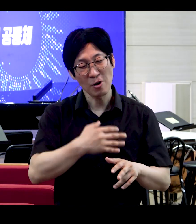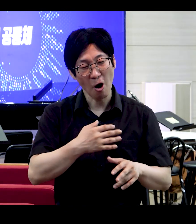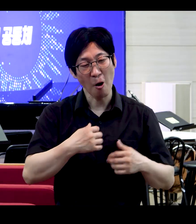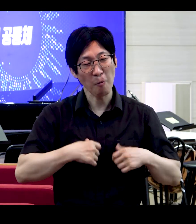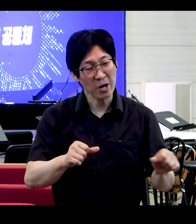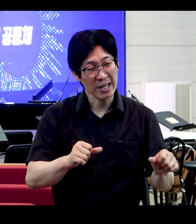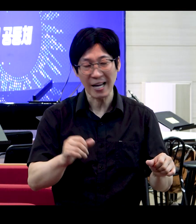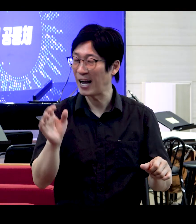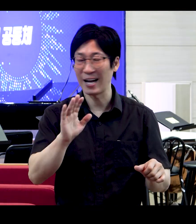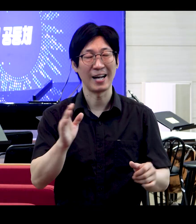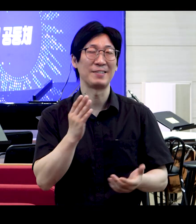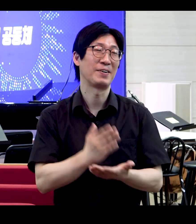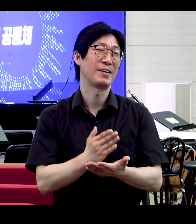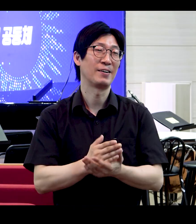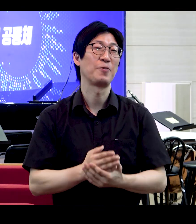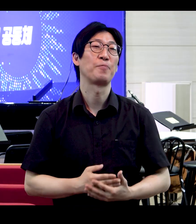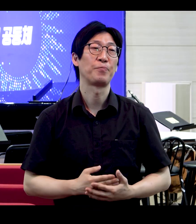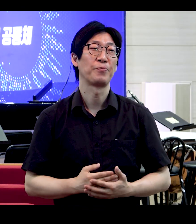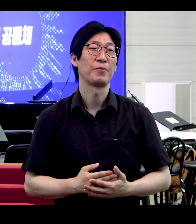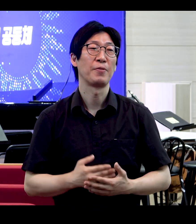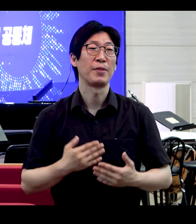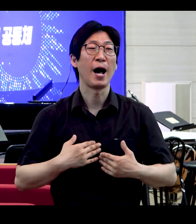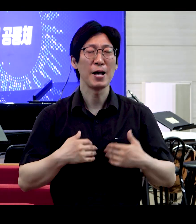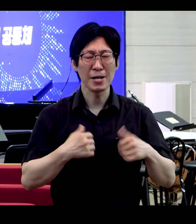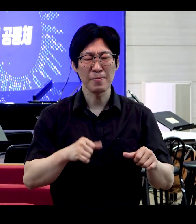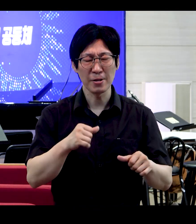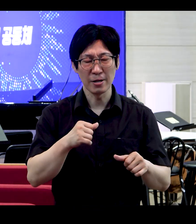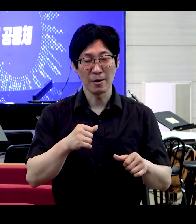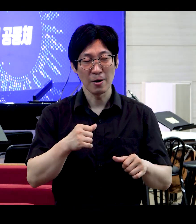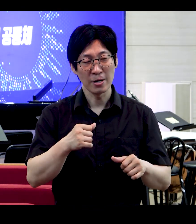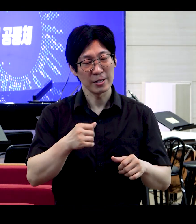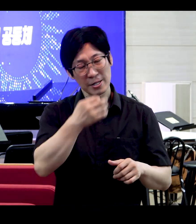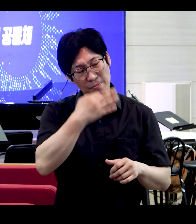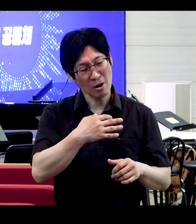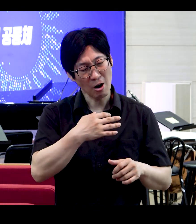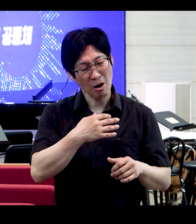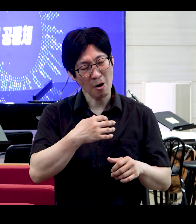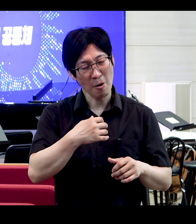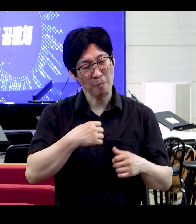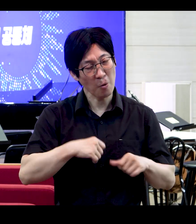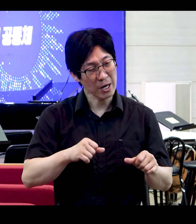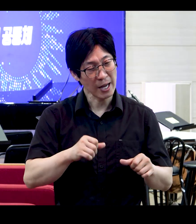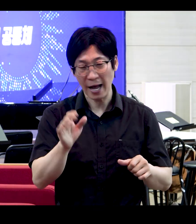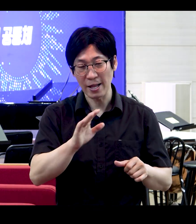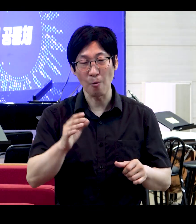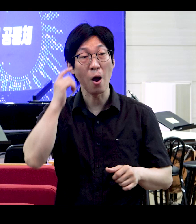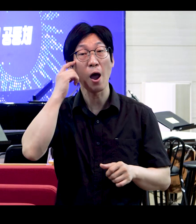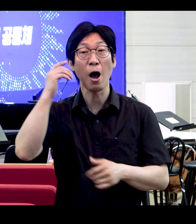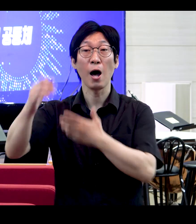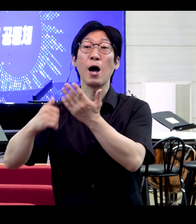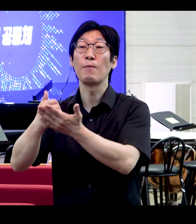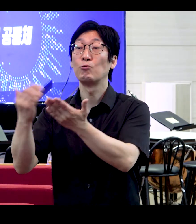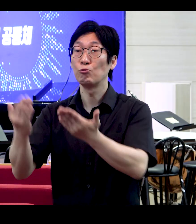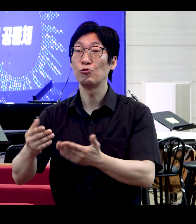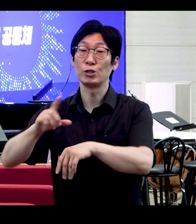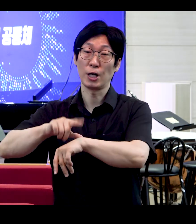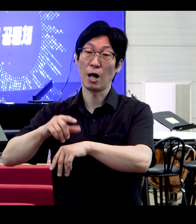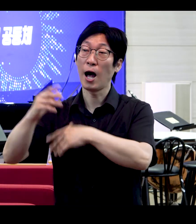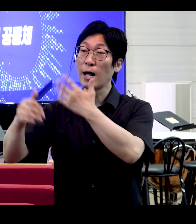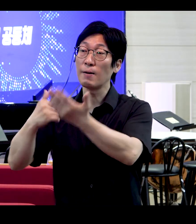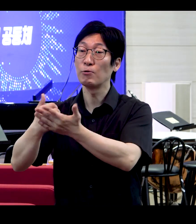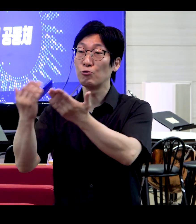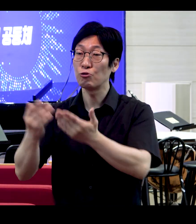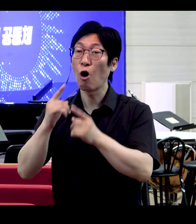포기 못해요. 저는 아무리 힘들어도 포기하면 안 된다고 생각해요. 왜? 하나님 주신 시간이고 하나님